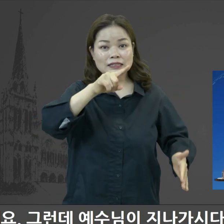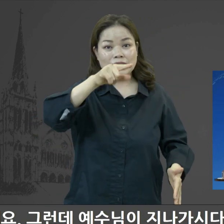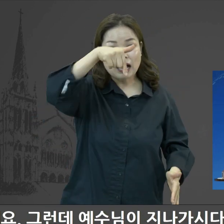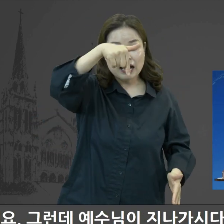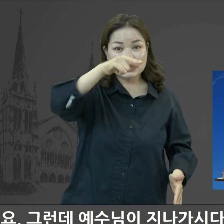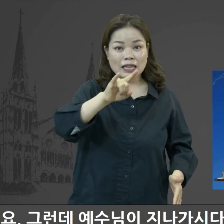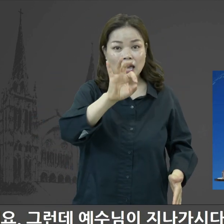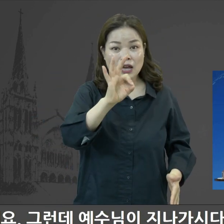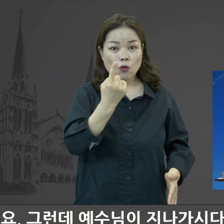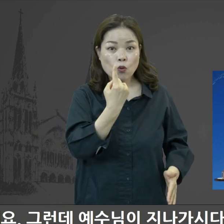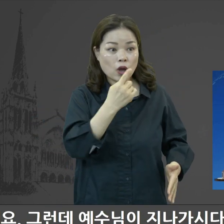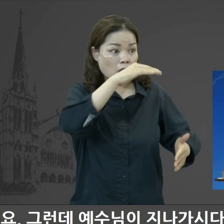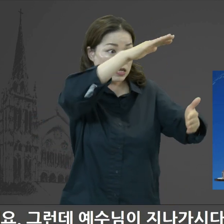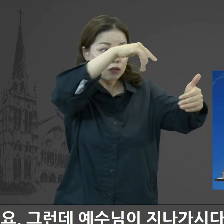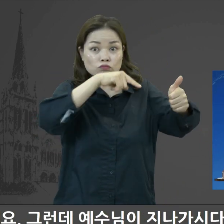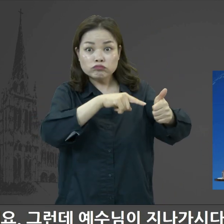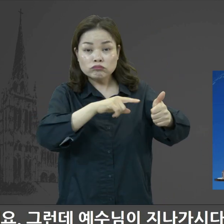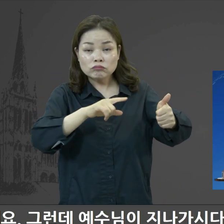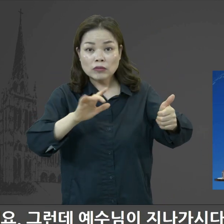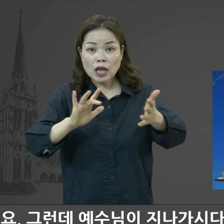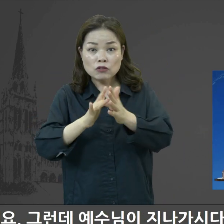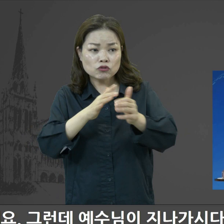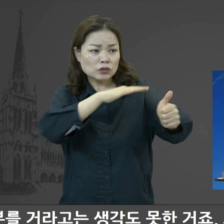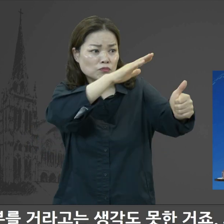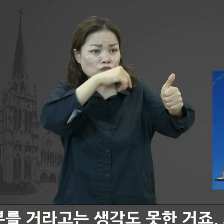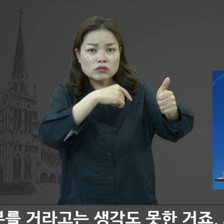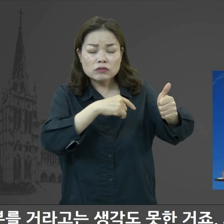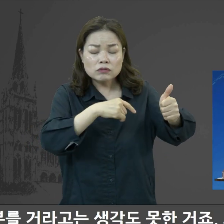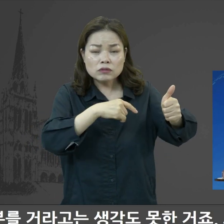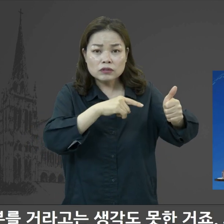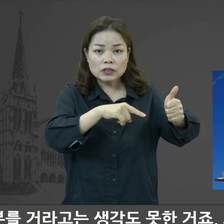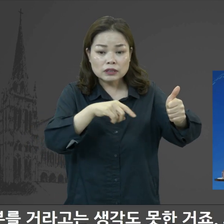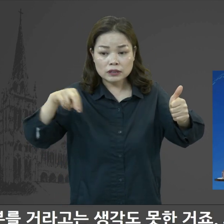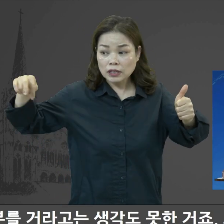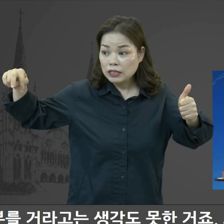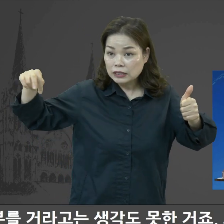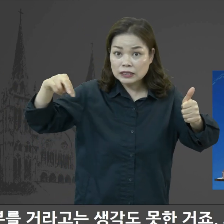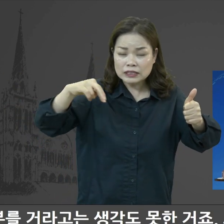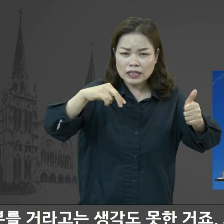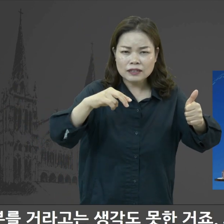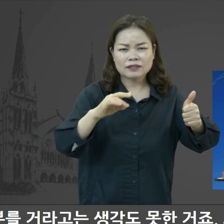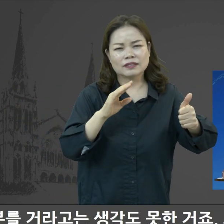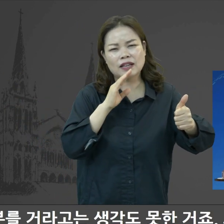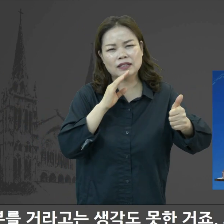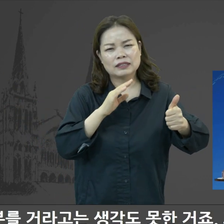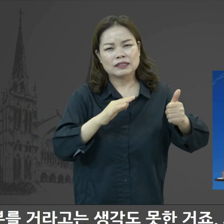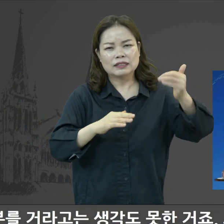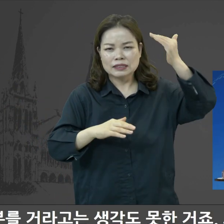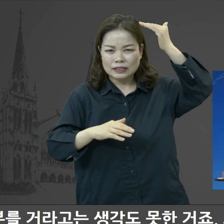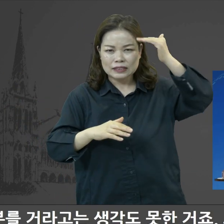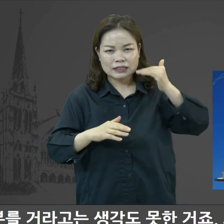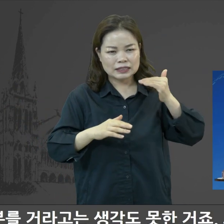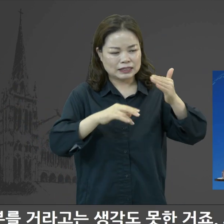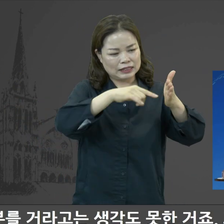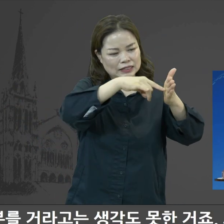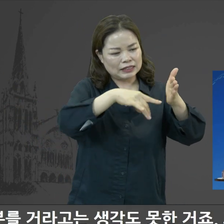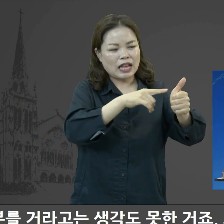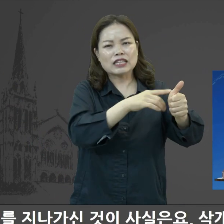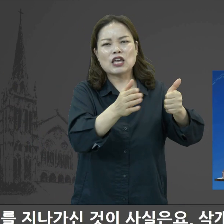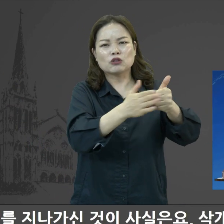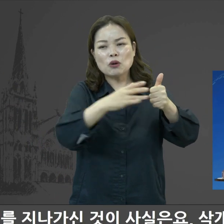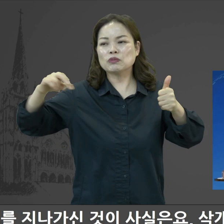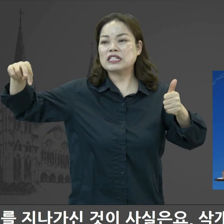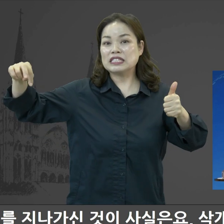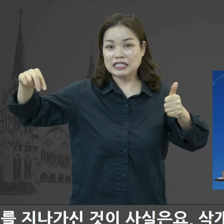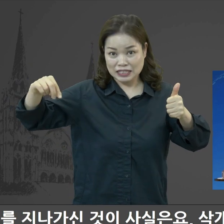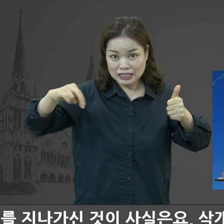거죠. 근데 예수님은요 그때 그 자리를 지나가신 것이 사실은요 삭개오 때문에 지나가신 거예요.